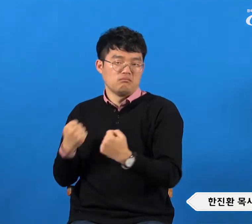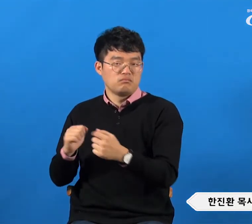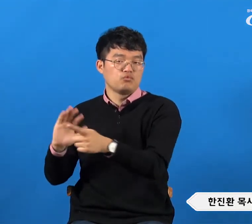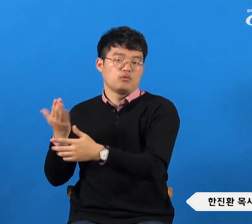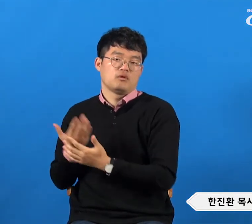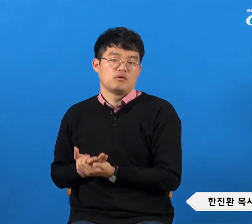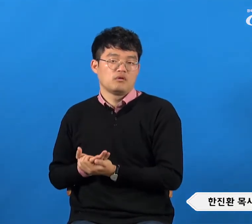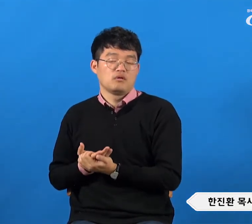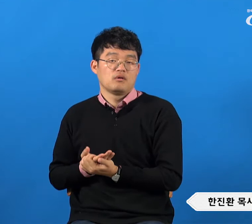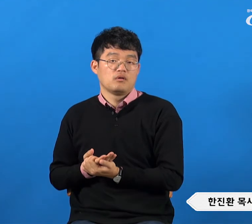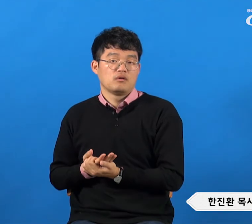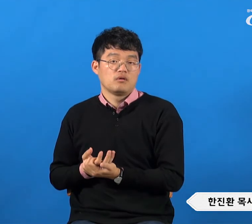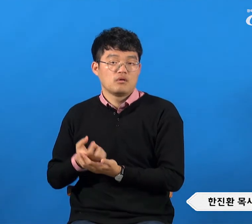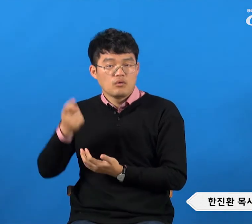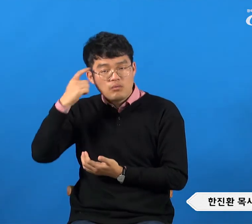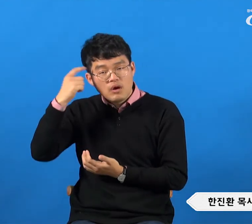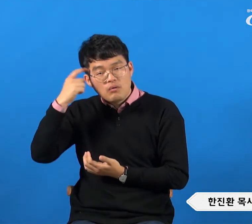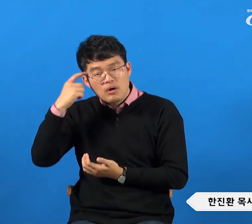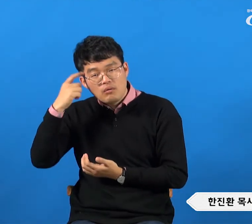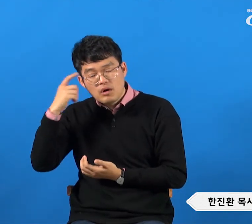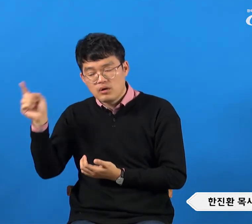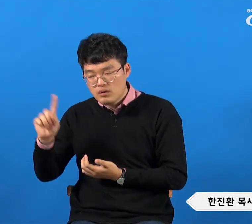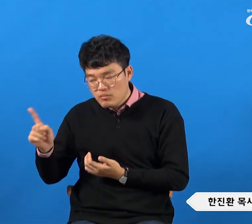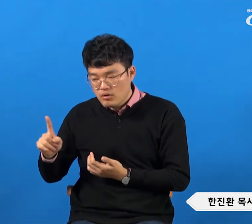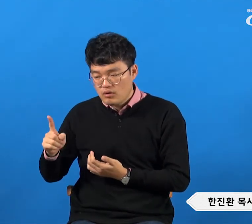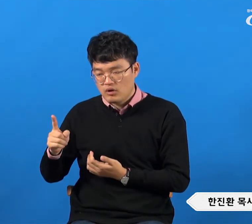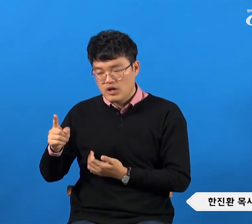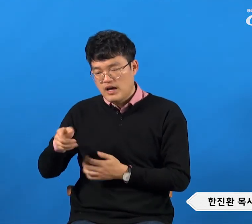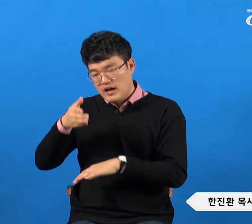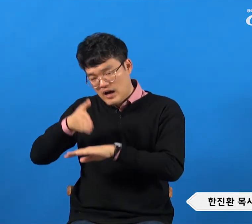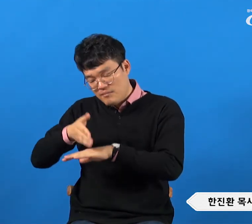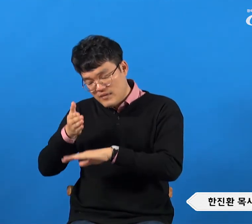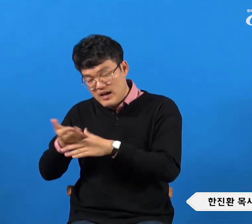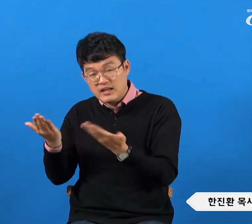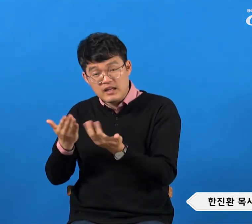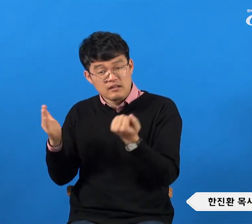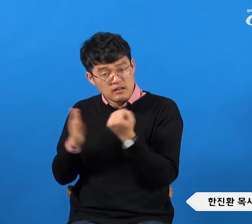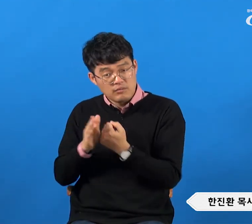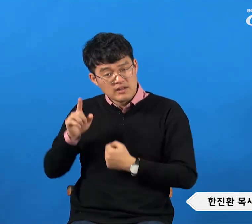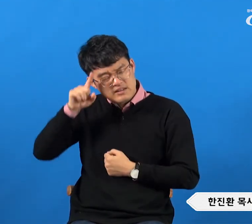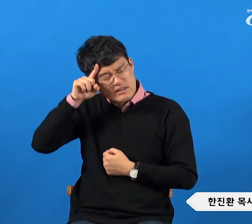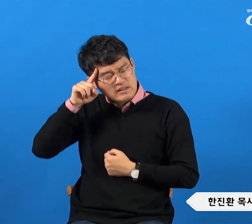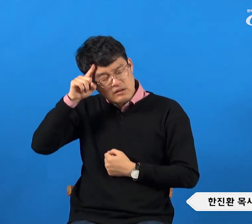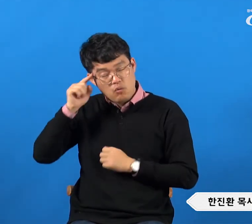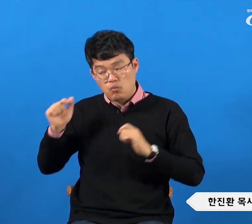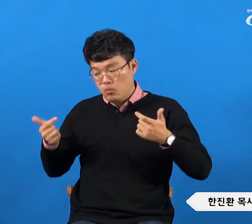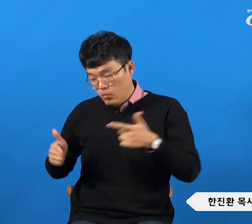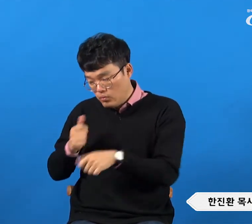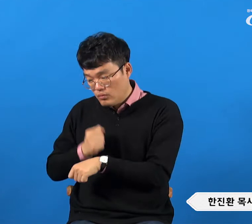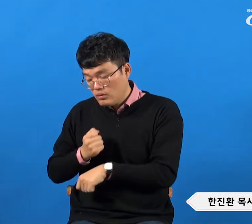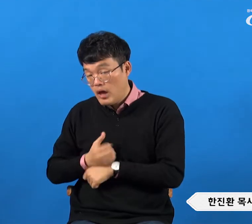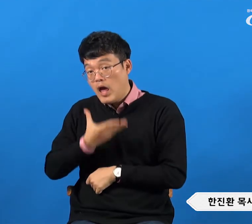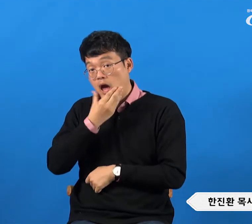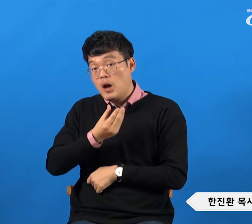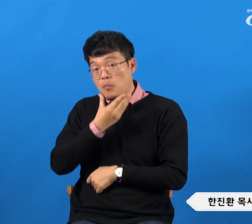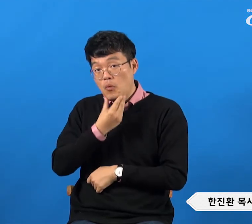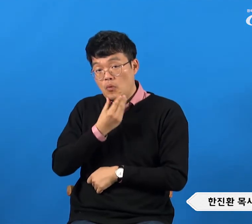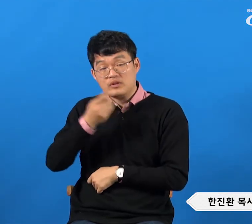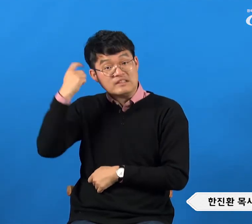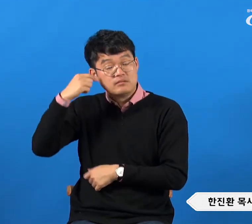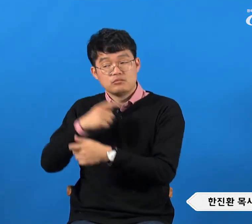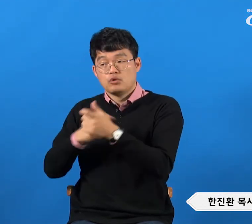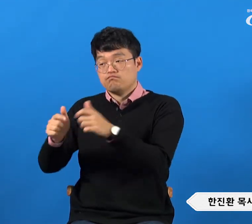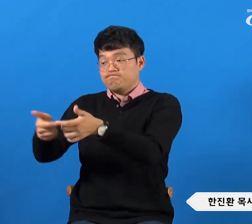합니다. 부교감 신경계가 활성화되었고 스트레스는 덜 받았고 행복감은 훨씬